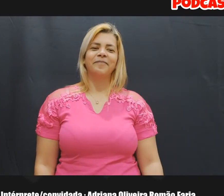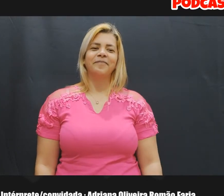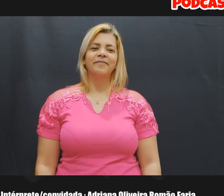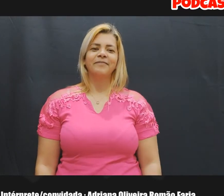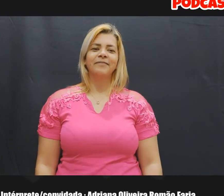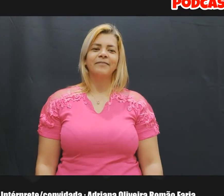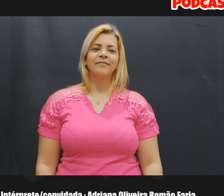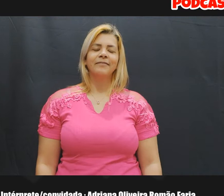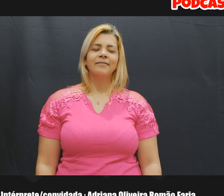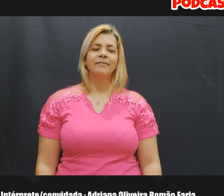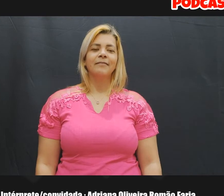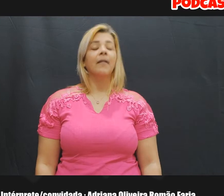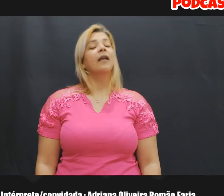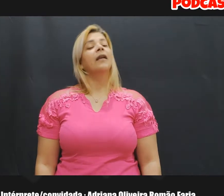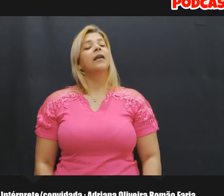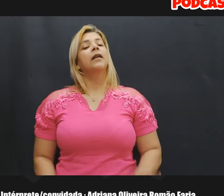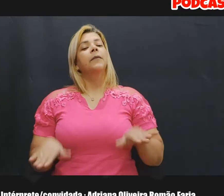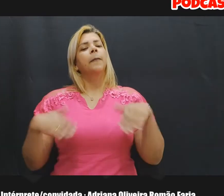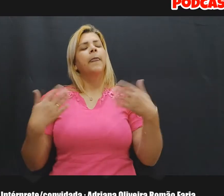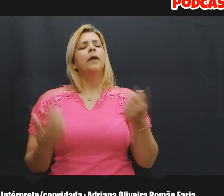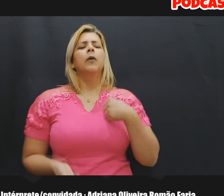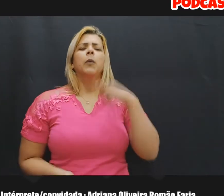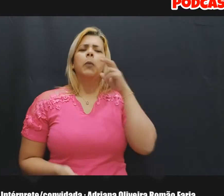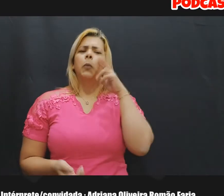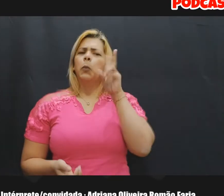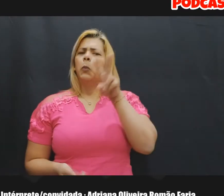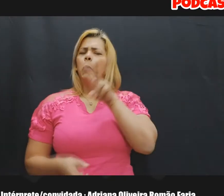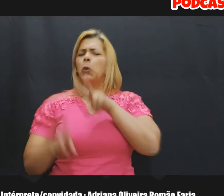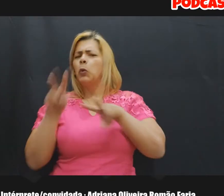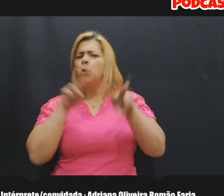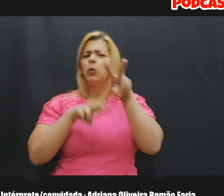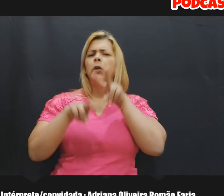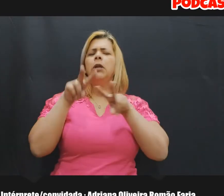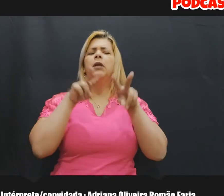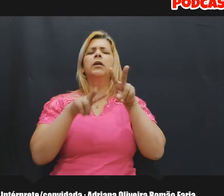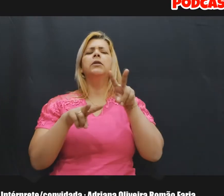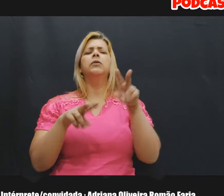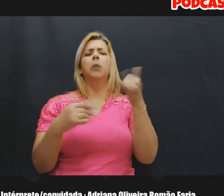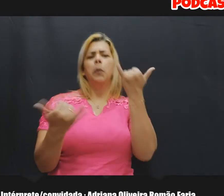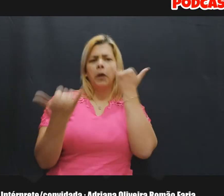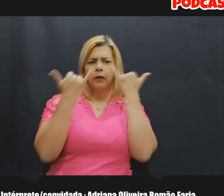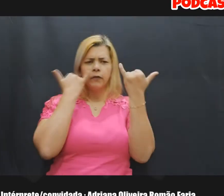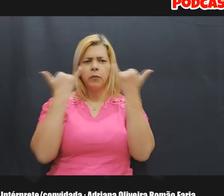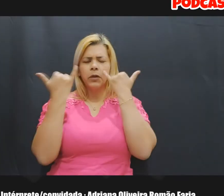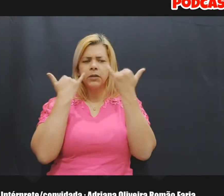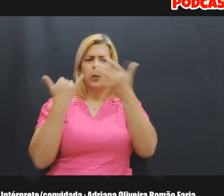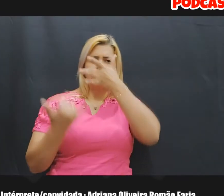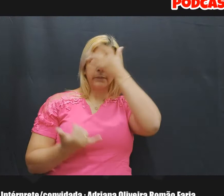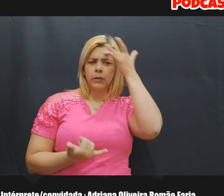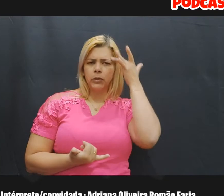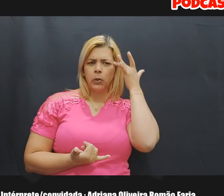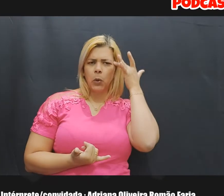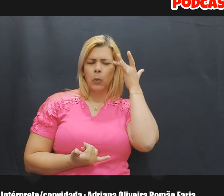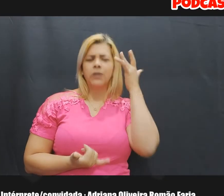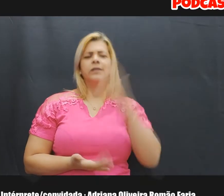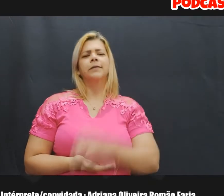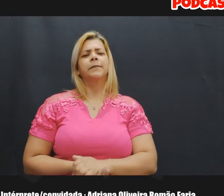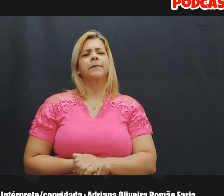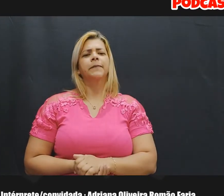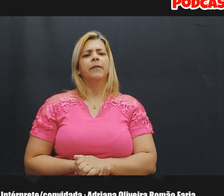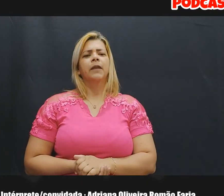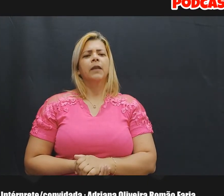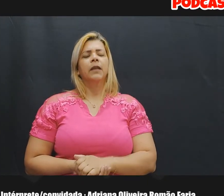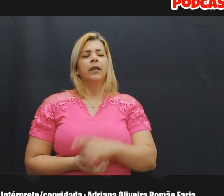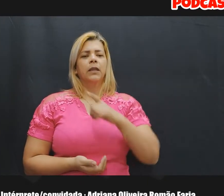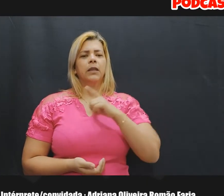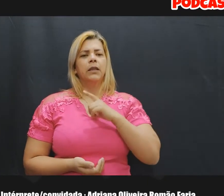É interessante. Eu estava dando uma olhada em algumas informações a respeito do público com deficiência, né? Em dados